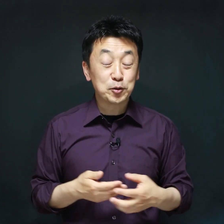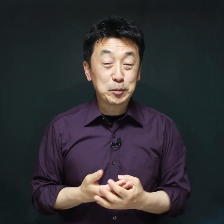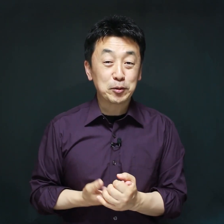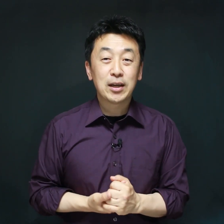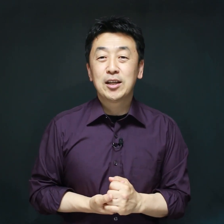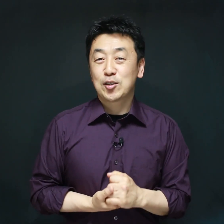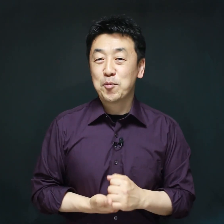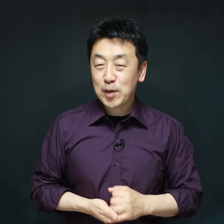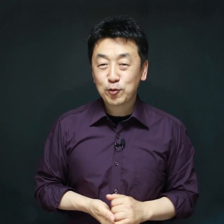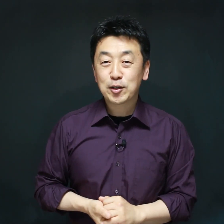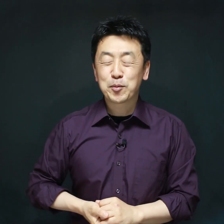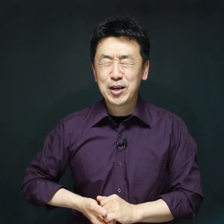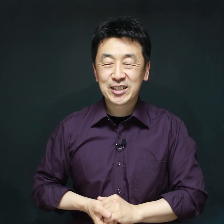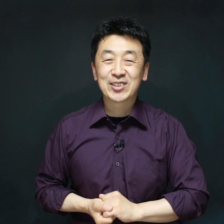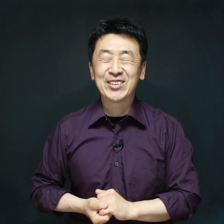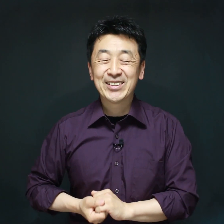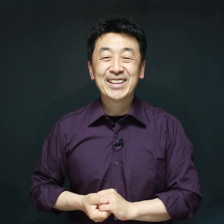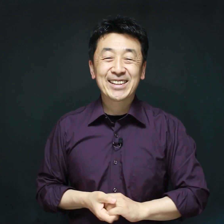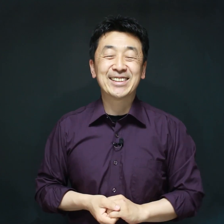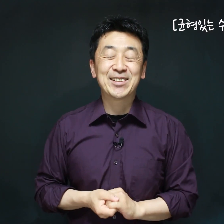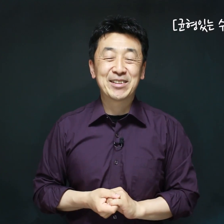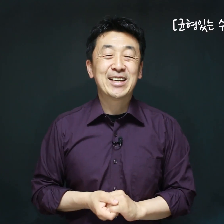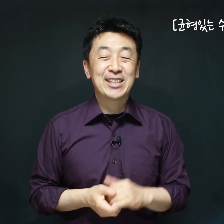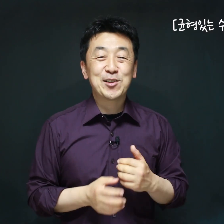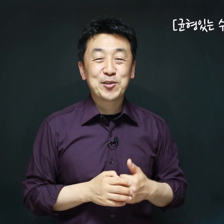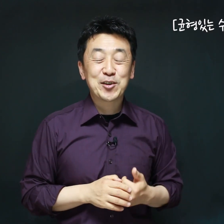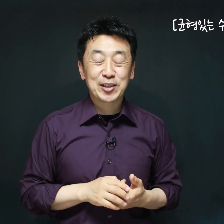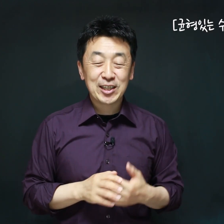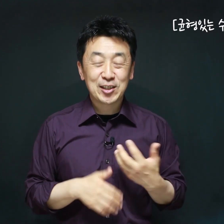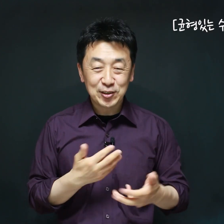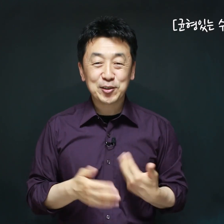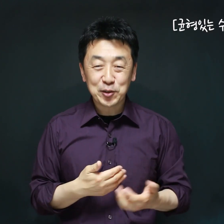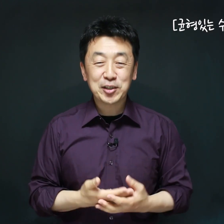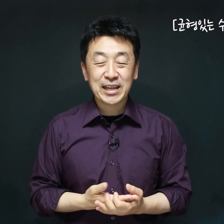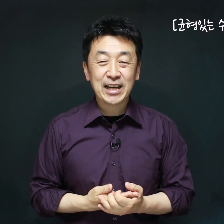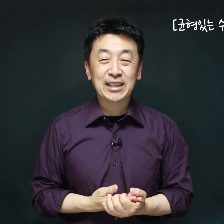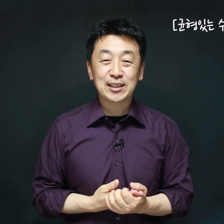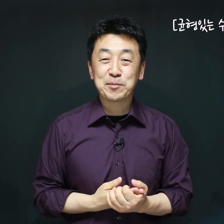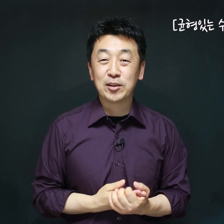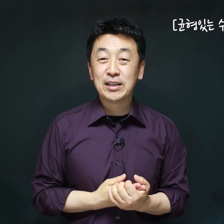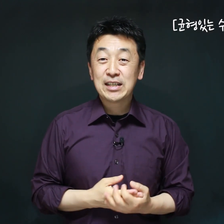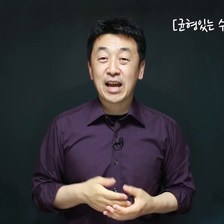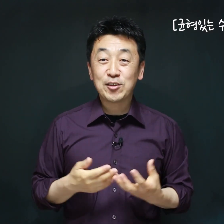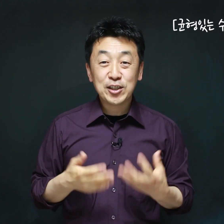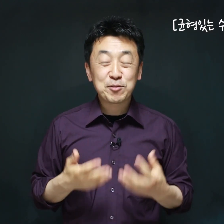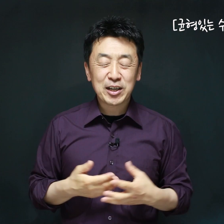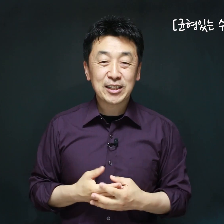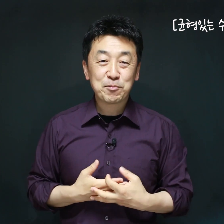기계론적으로만 정말 수화를 모르셔서 하시는 얘기입니다. 기계적으로 통역을 내가 하겠다 그러면 단어에 집착한